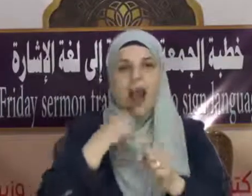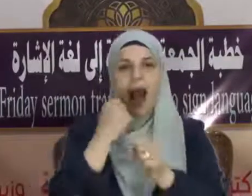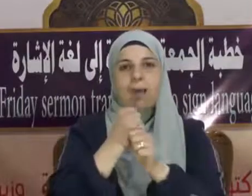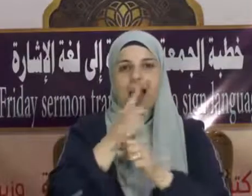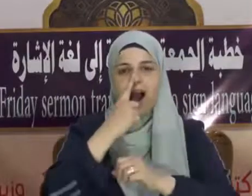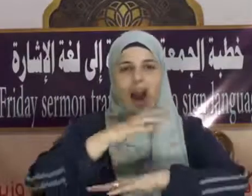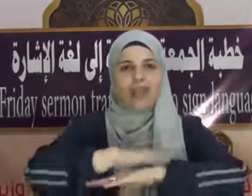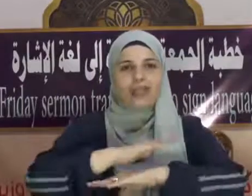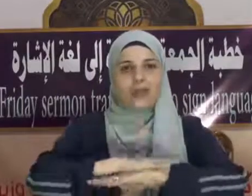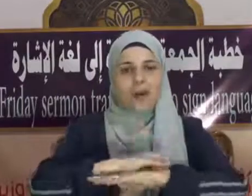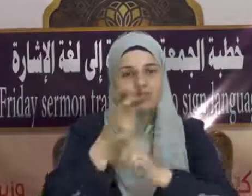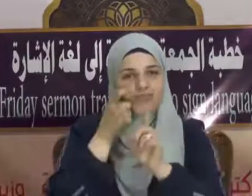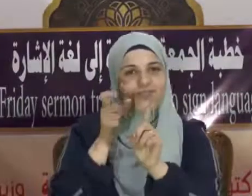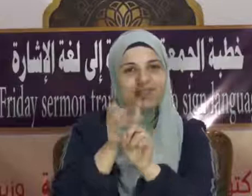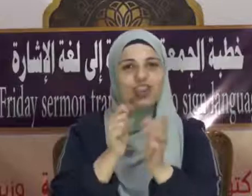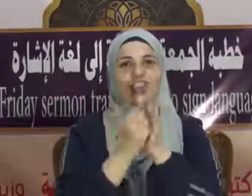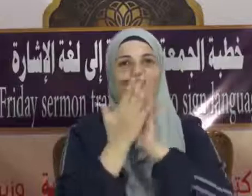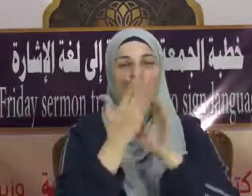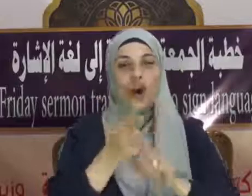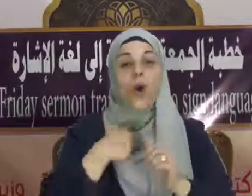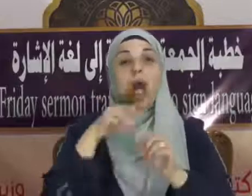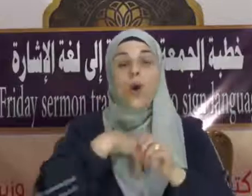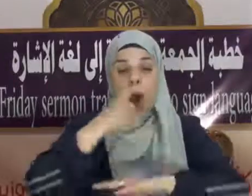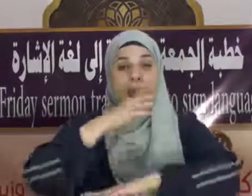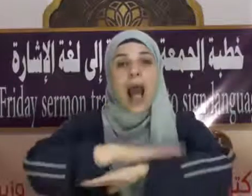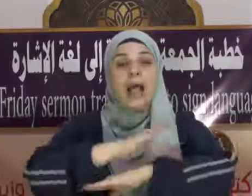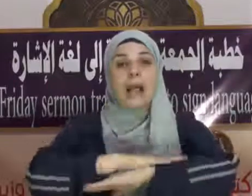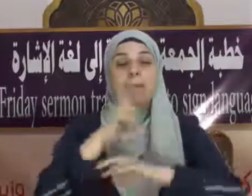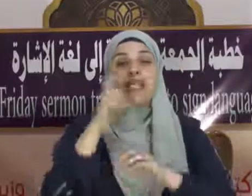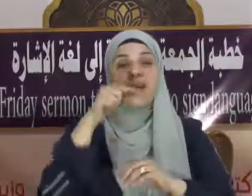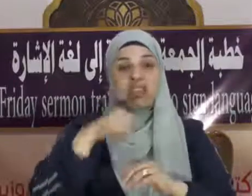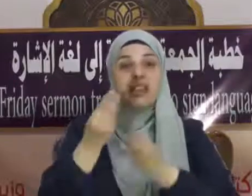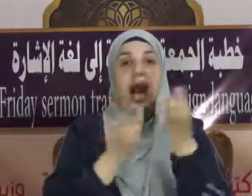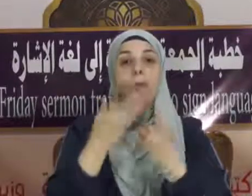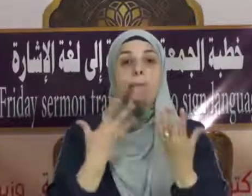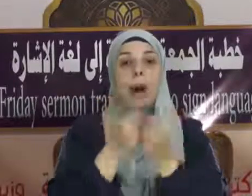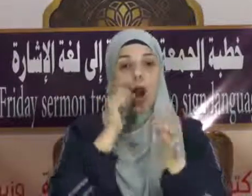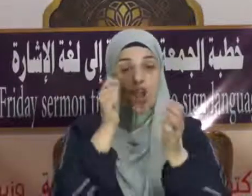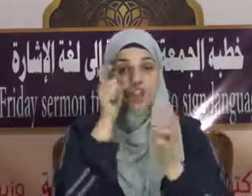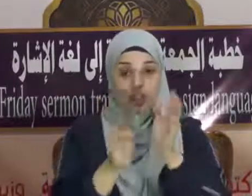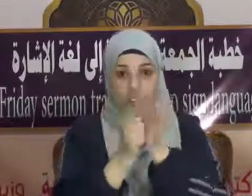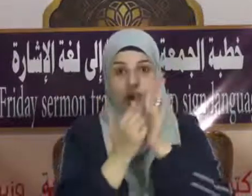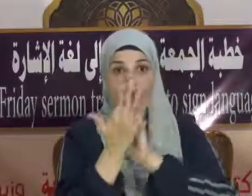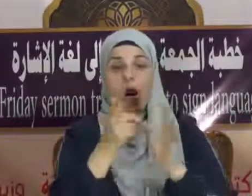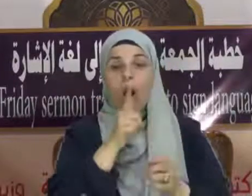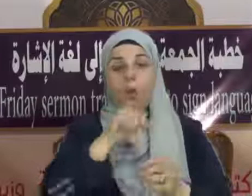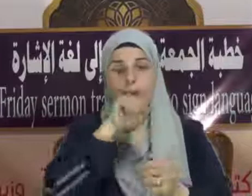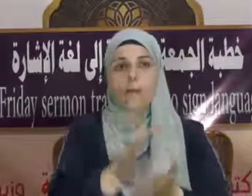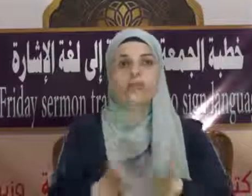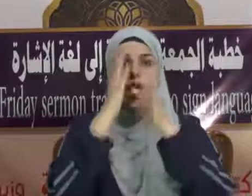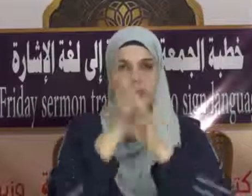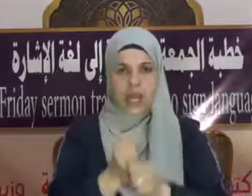جاره. ومن حسن أدب الإسلام في التعامل مع الجار قول نبينا صلى الله عليه